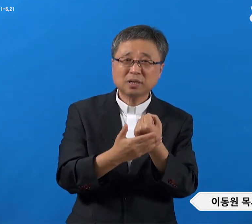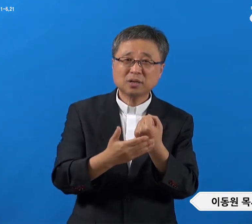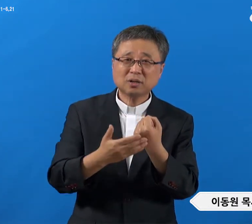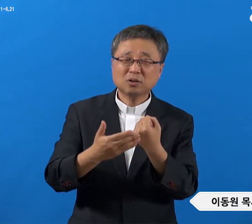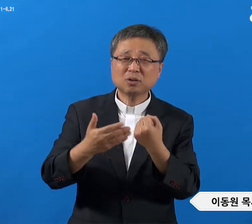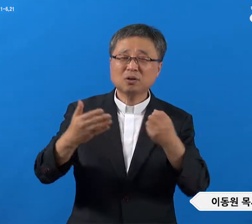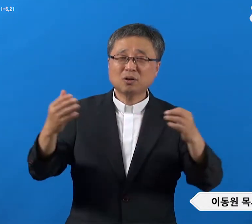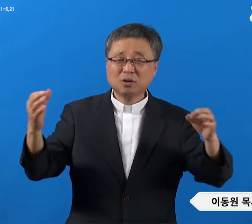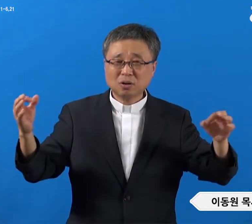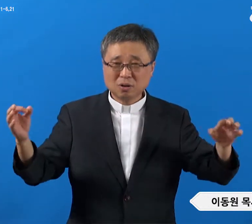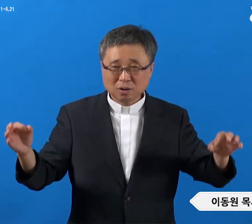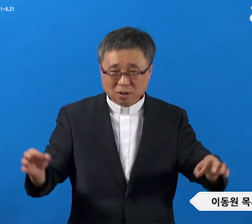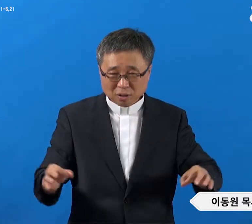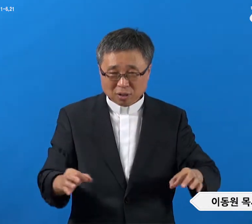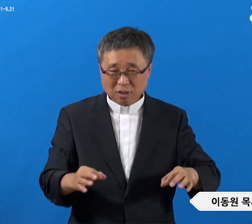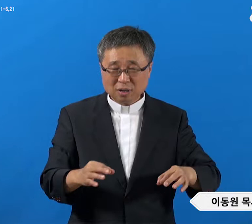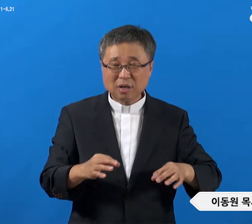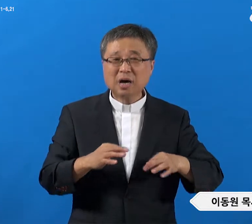은혜